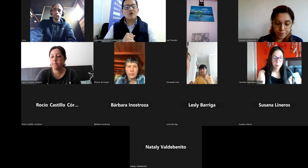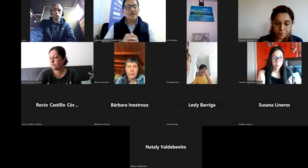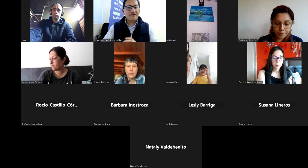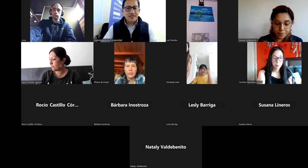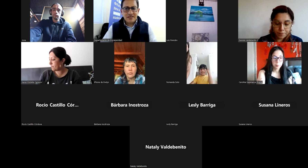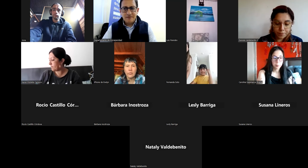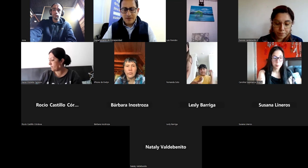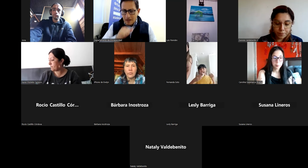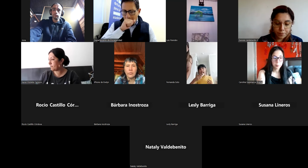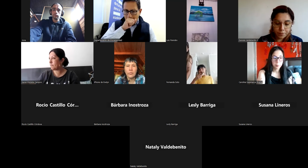sumamente fácil.